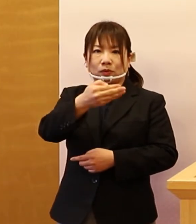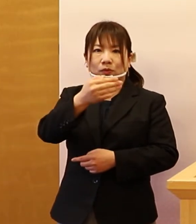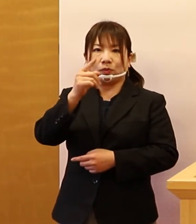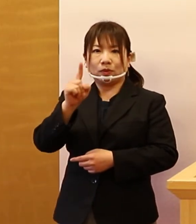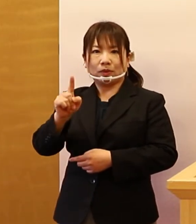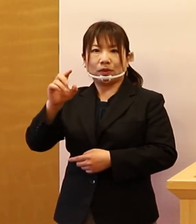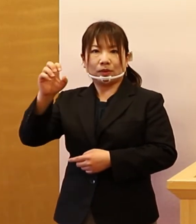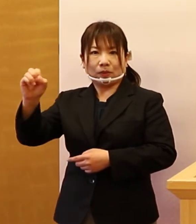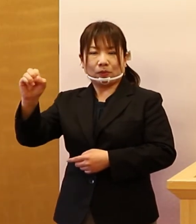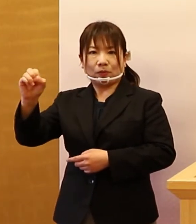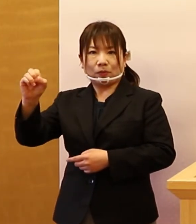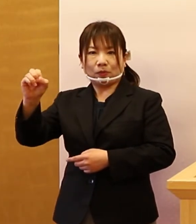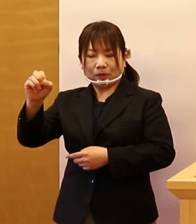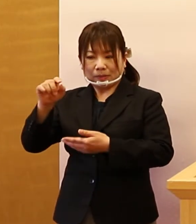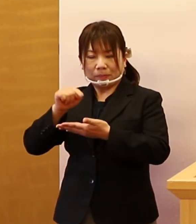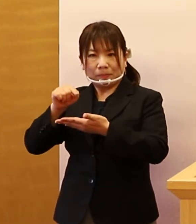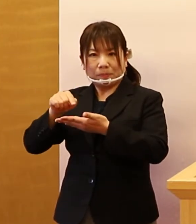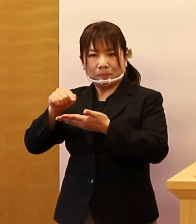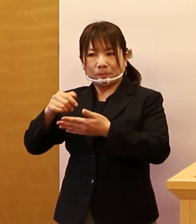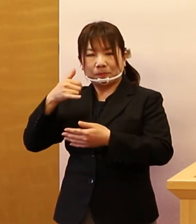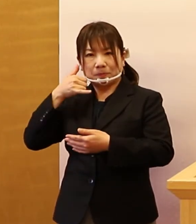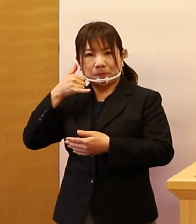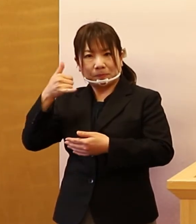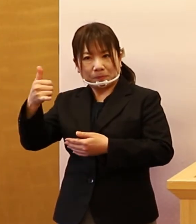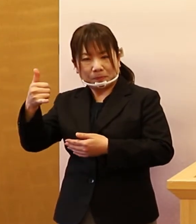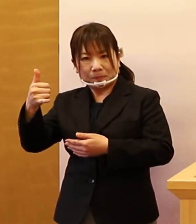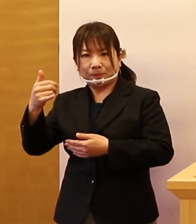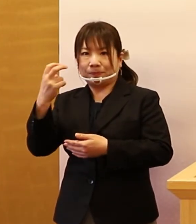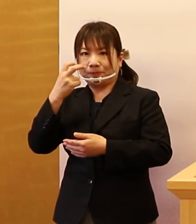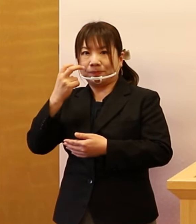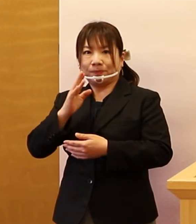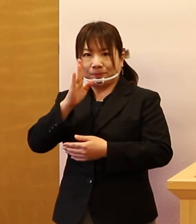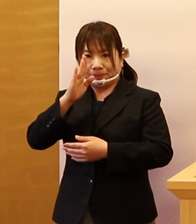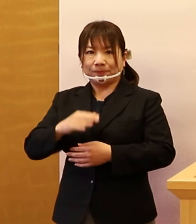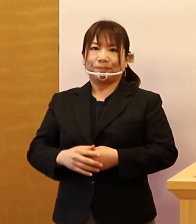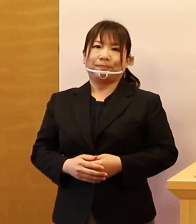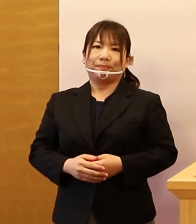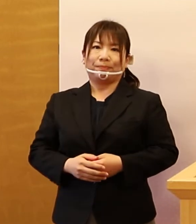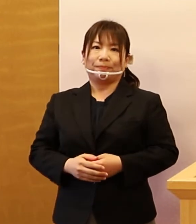0120-659-910 にお問い合わせいただきたいと思います。